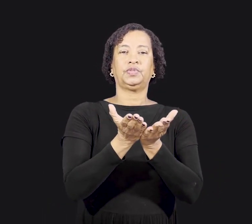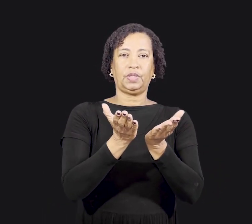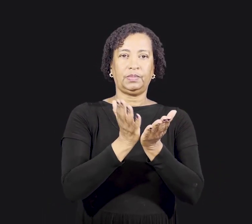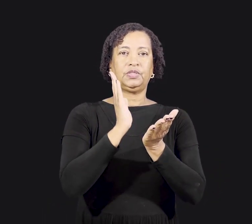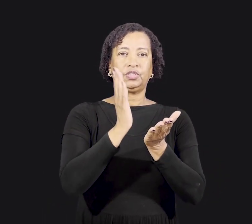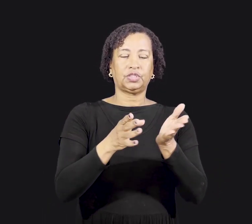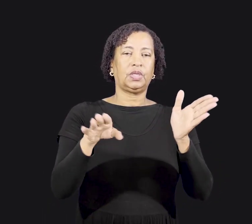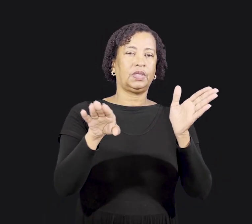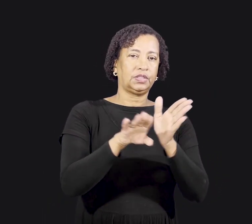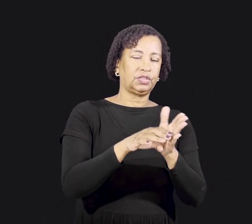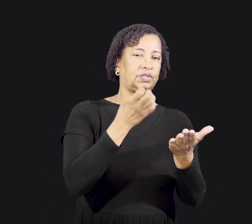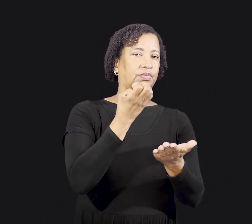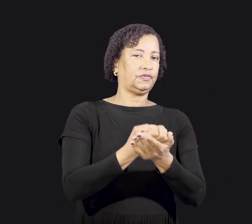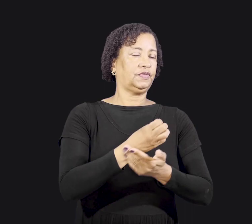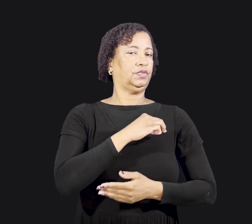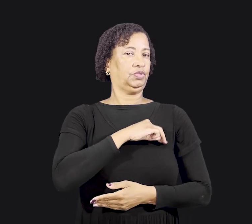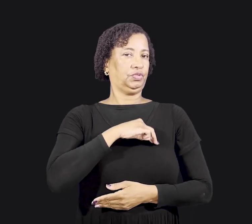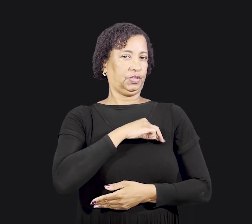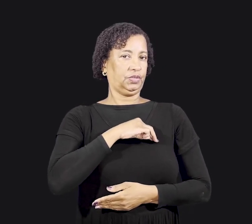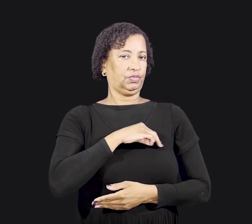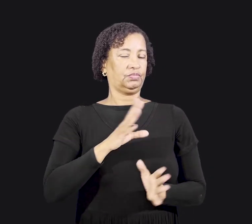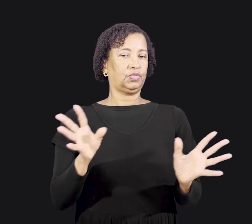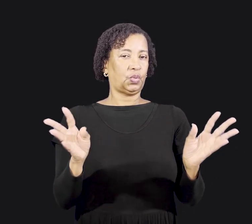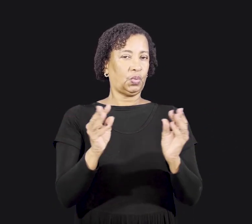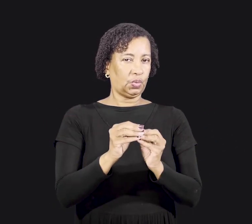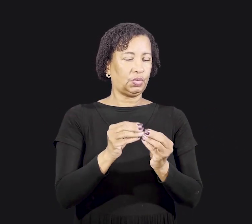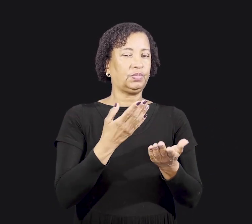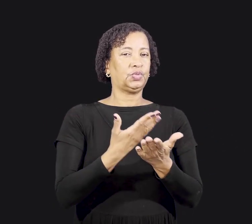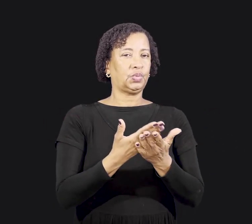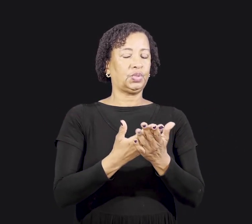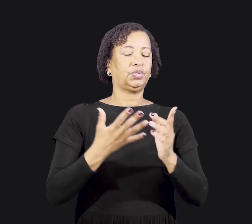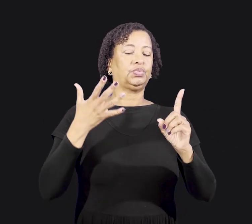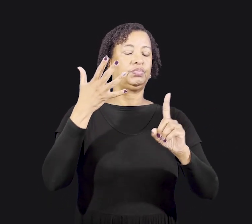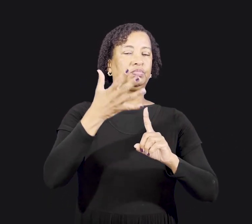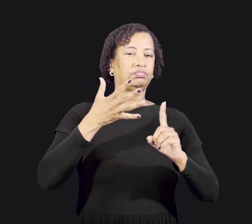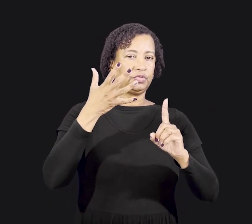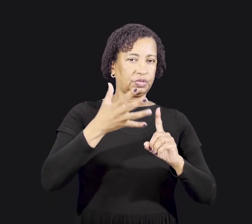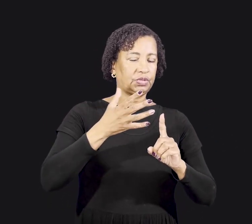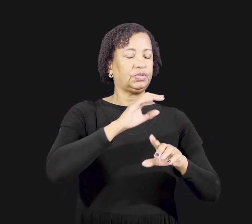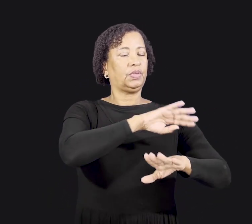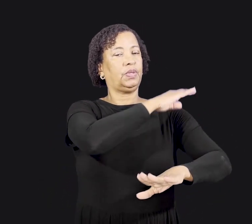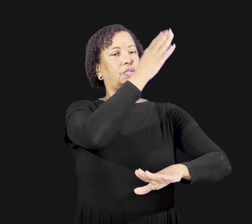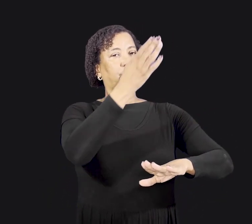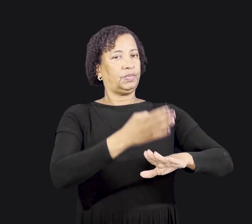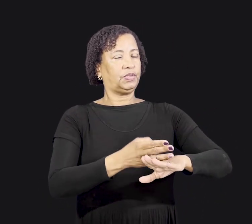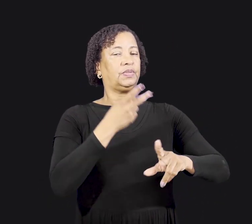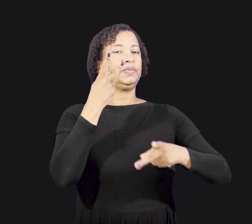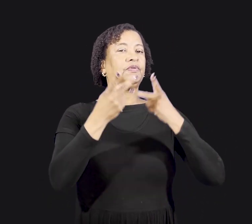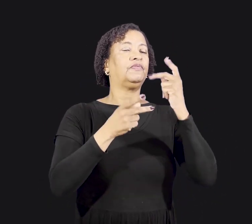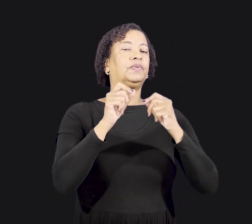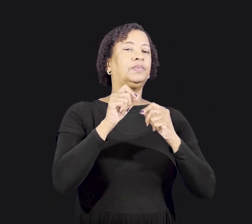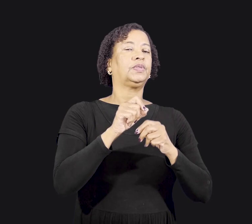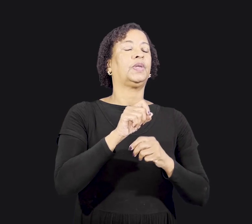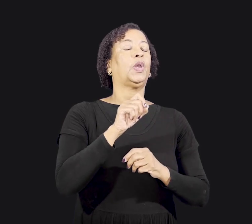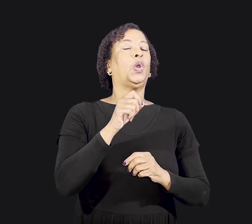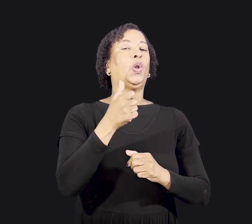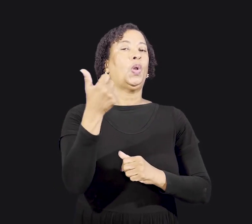e já chegamos ao Evangelho de Mateus. Concluímos o estudo do Sermão da Montanha, dito no que chamamos de o primeiro